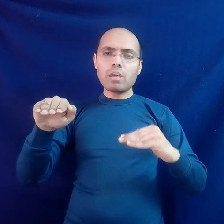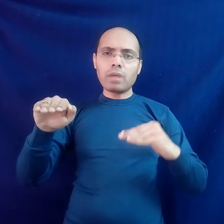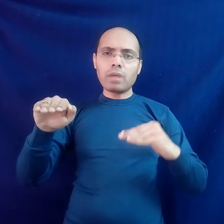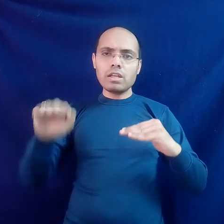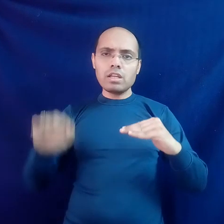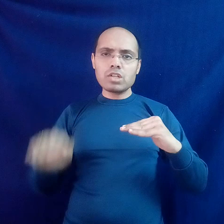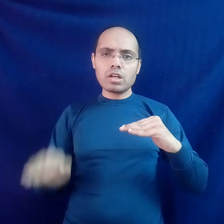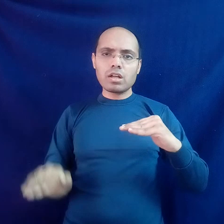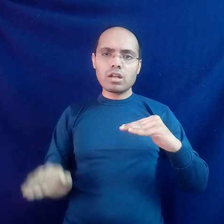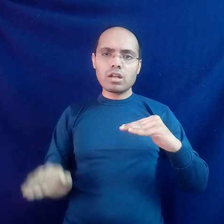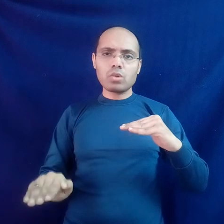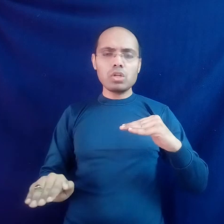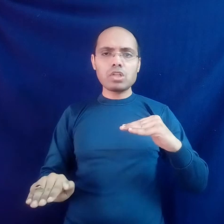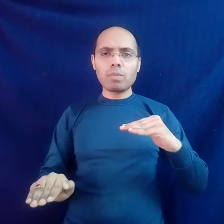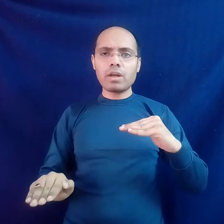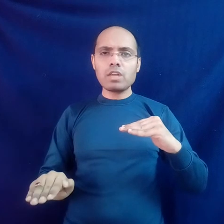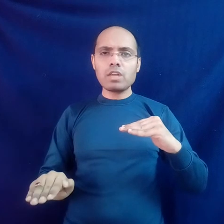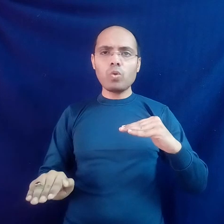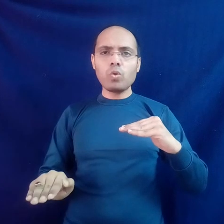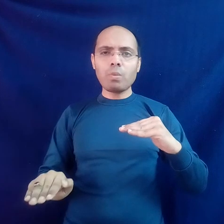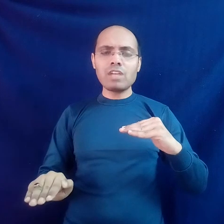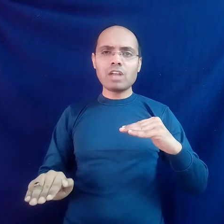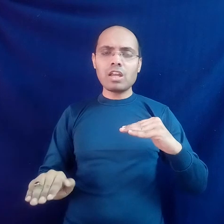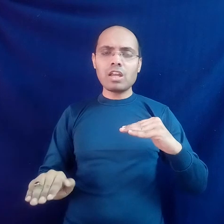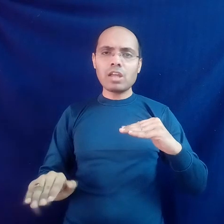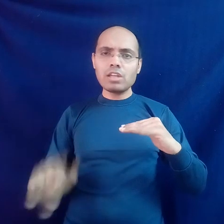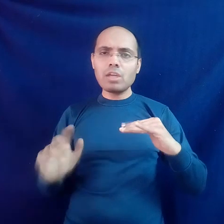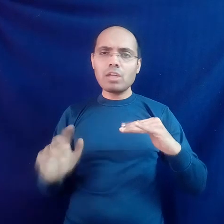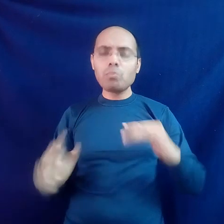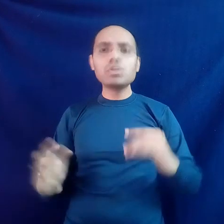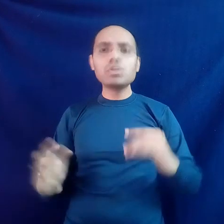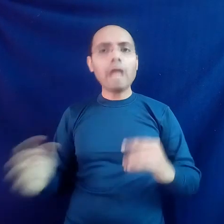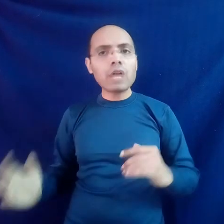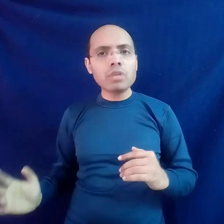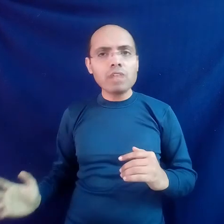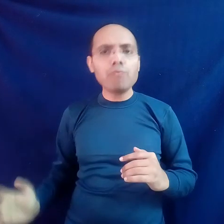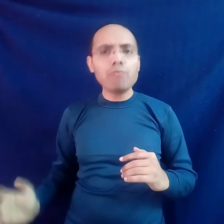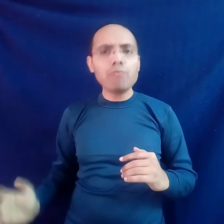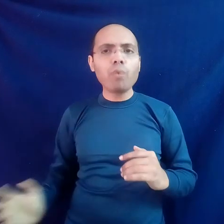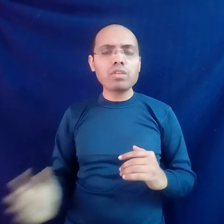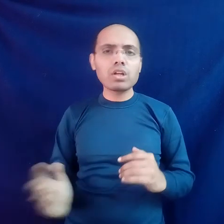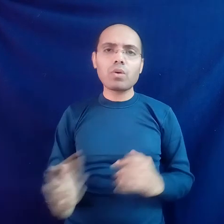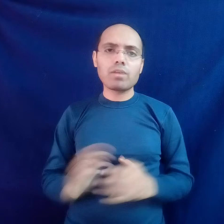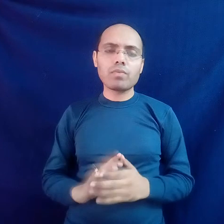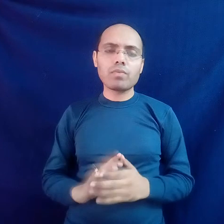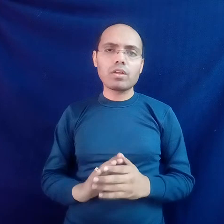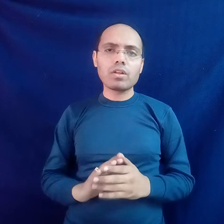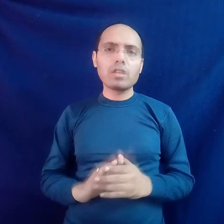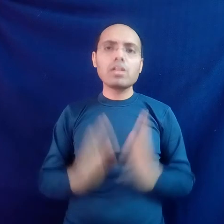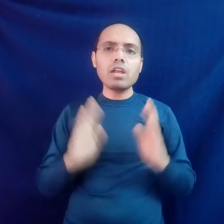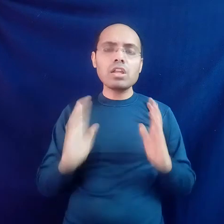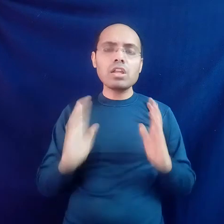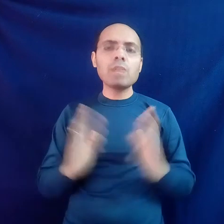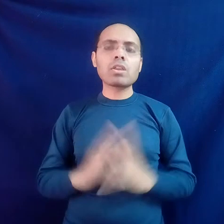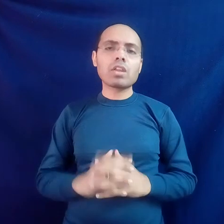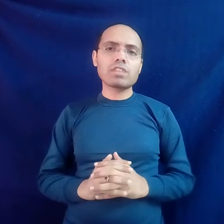अगर पानी नीचे है तो नीचे से पानी ऊपर ले जाने के लिए मुझे एक्सटर्नल फोर्स देना होगा। ये नियम है संसार